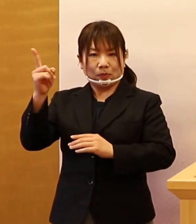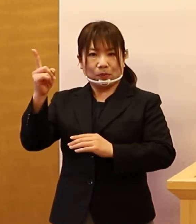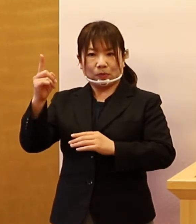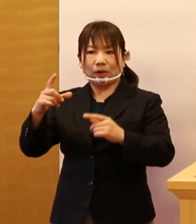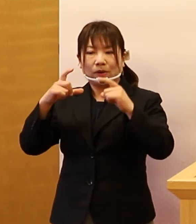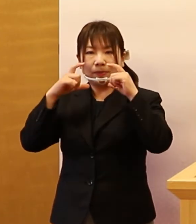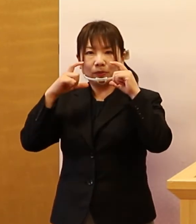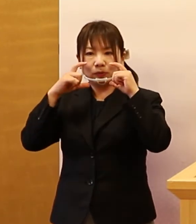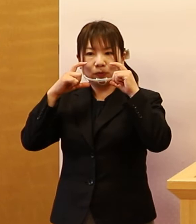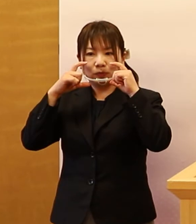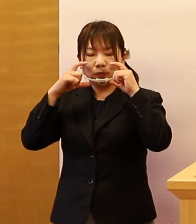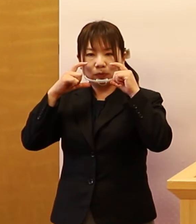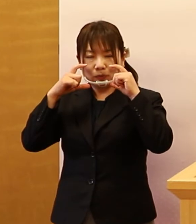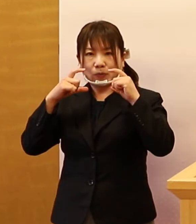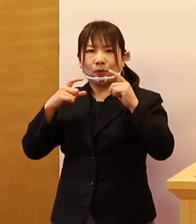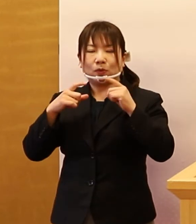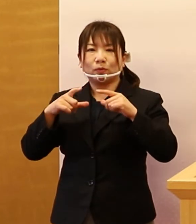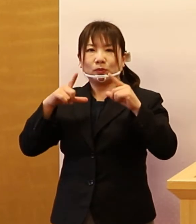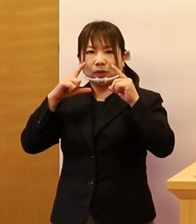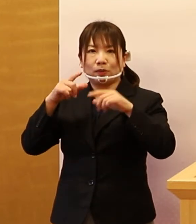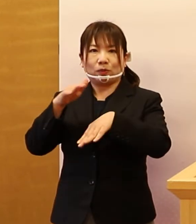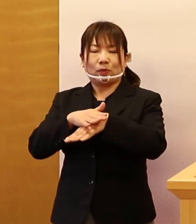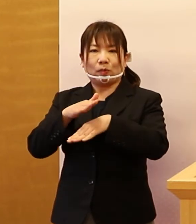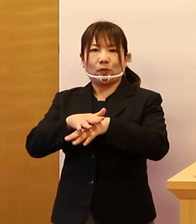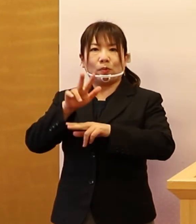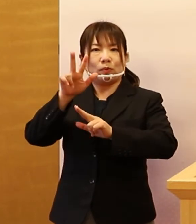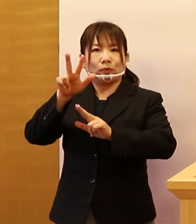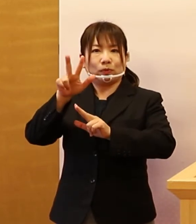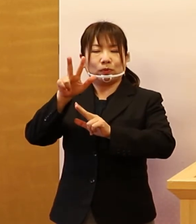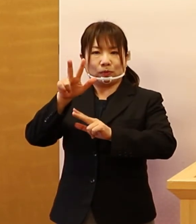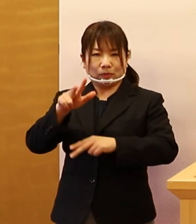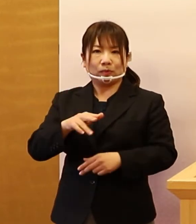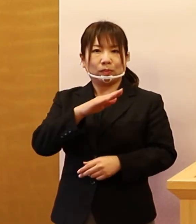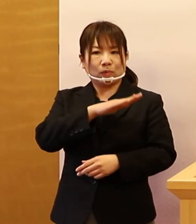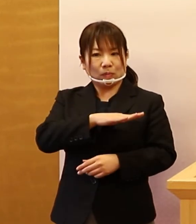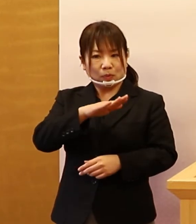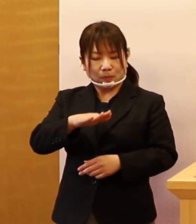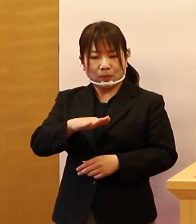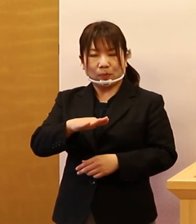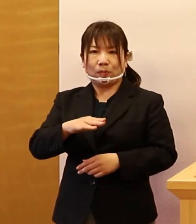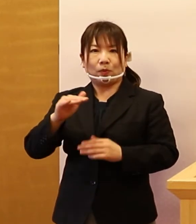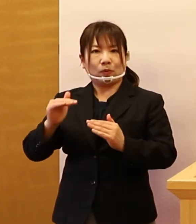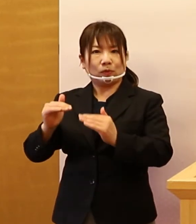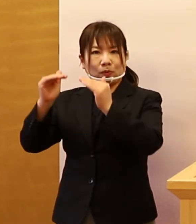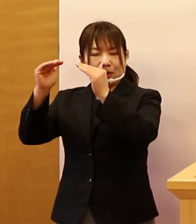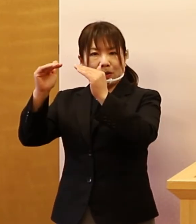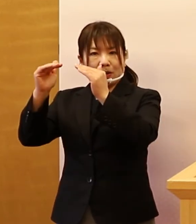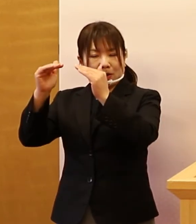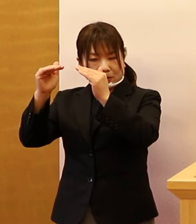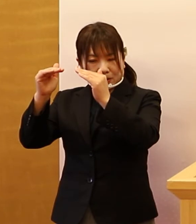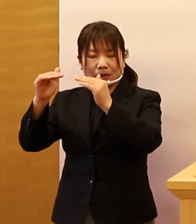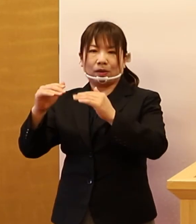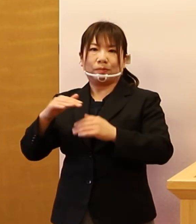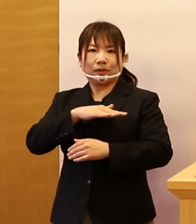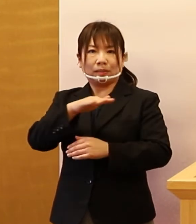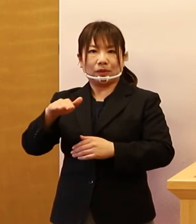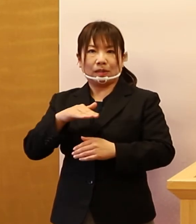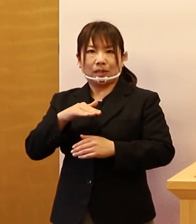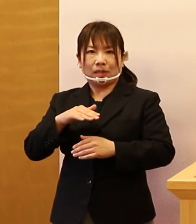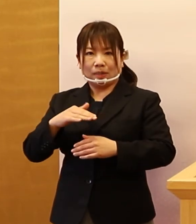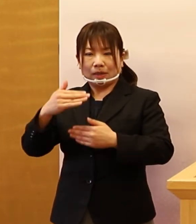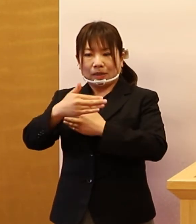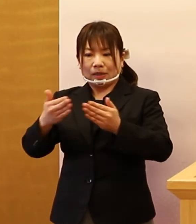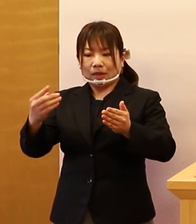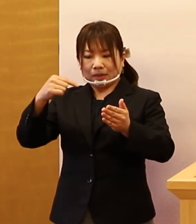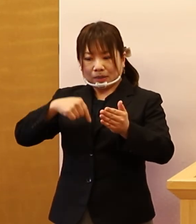について、大人も子どもも屋内外を問わず、人と人との距離が